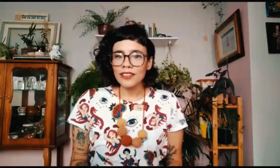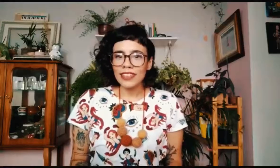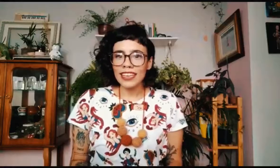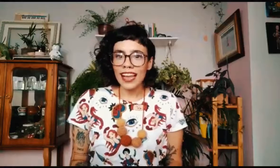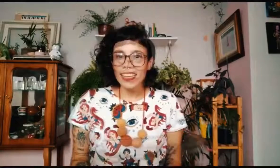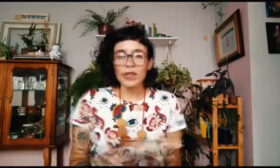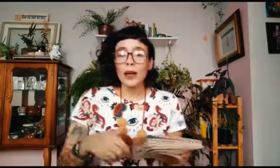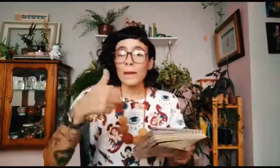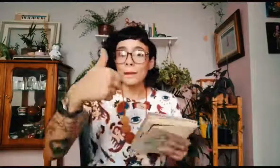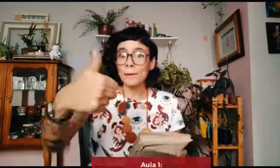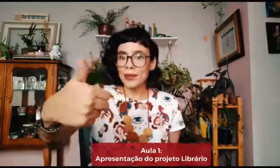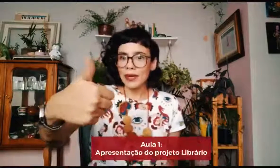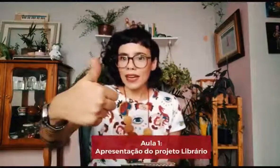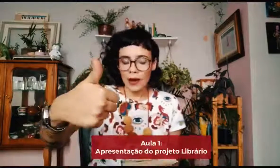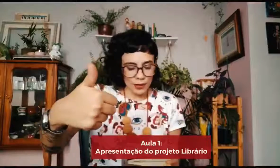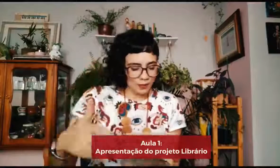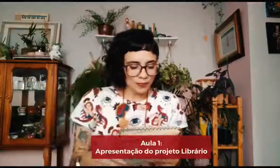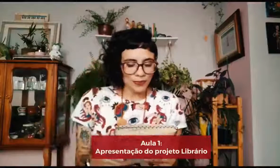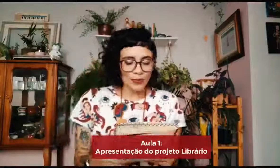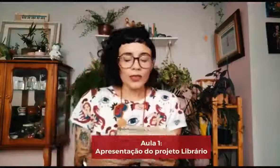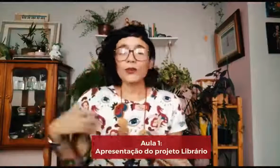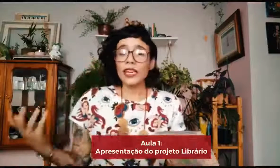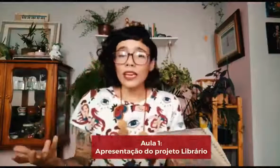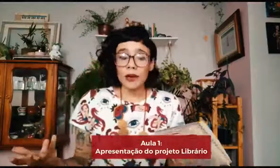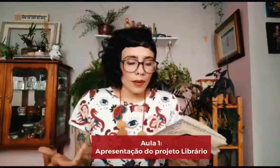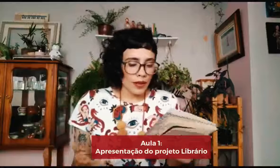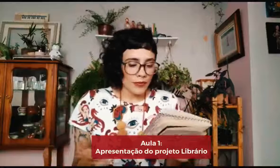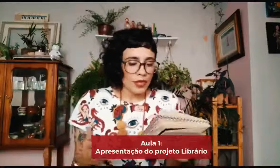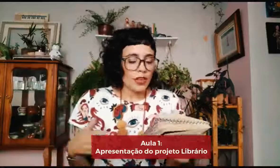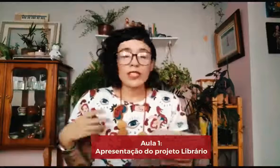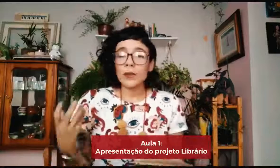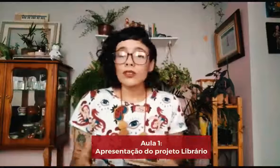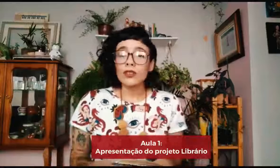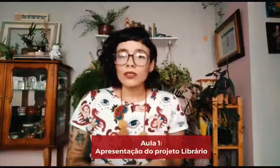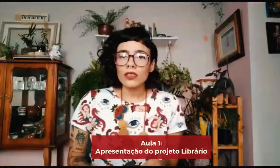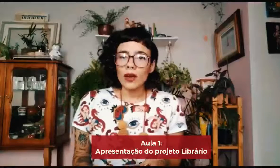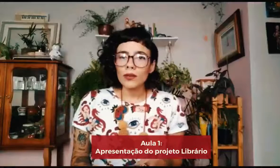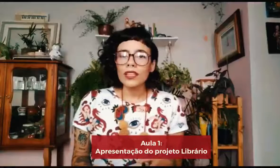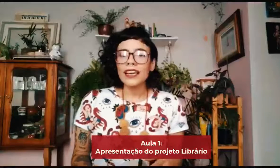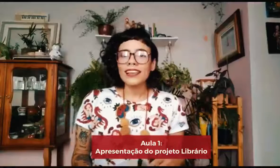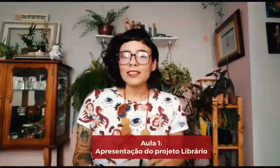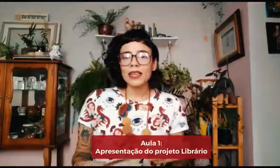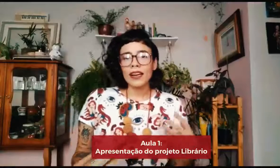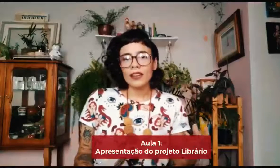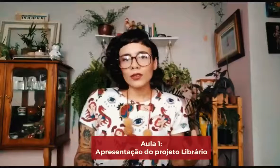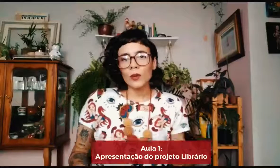objetiva e clara. Primeira aula. O que que é o Librário? Fazer uma introdução explicando como que o